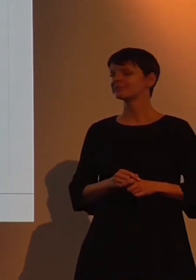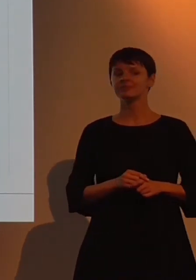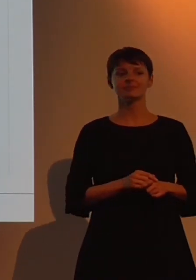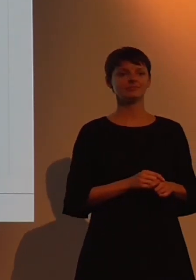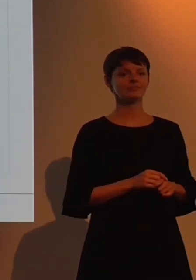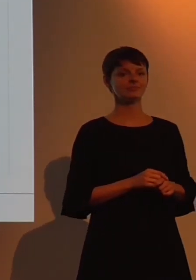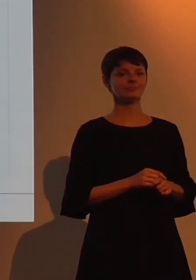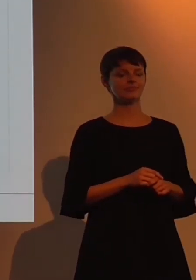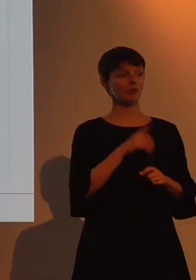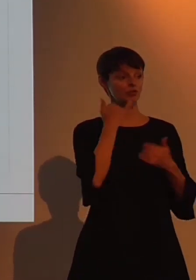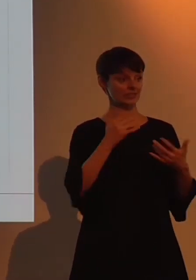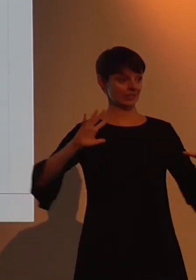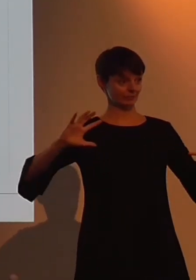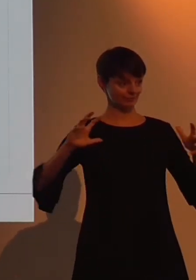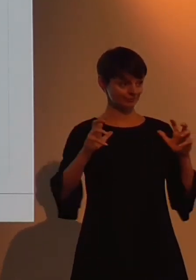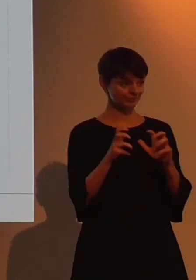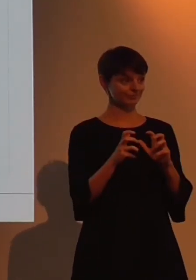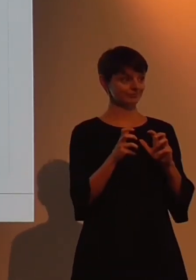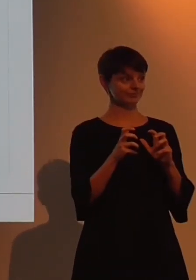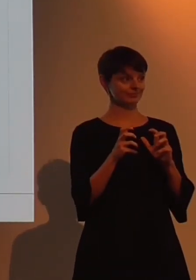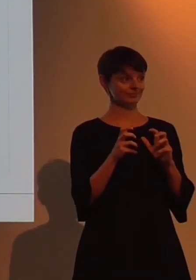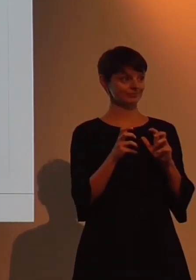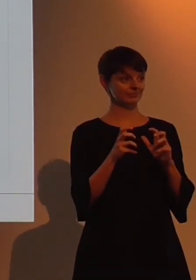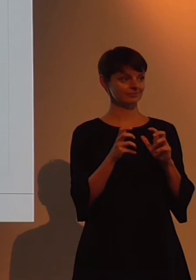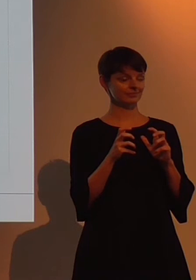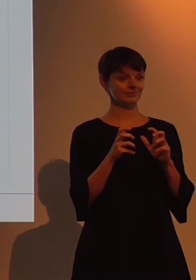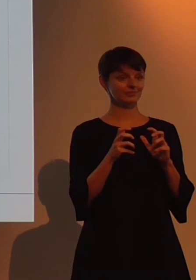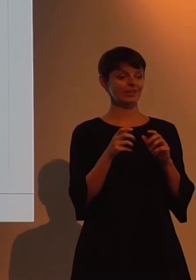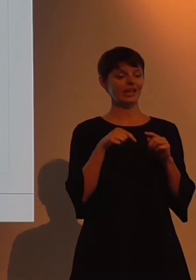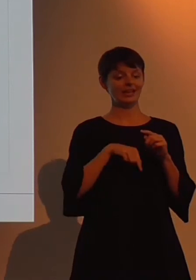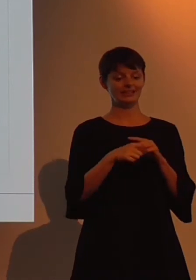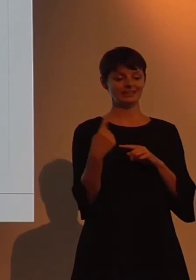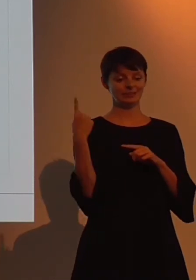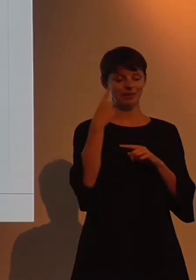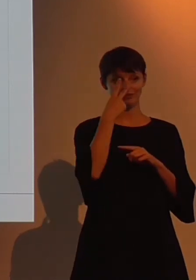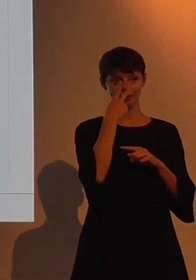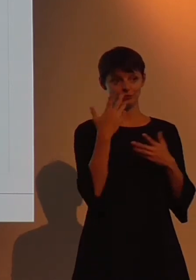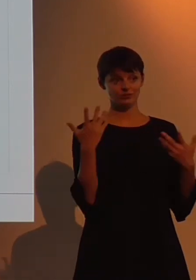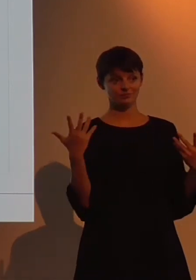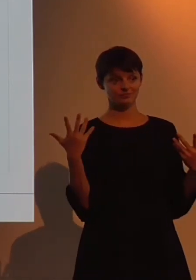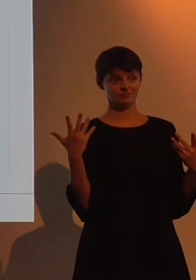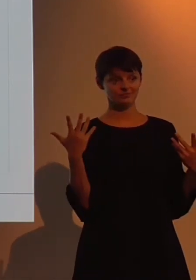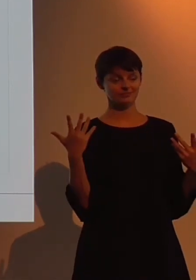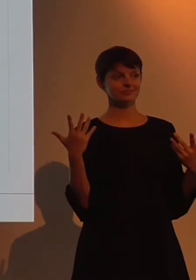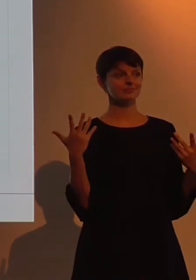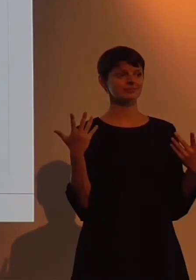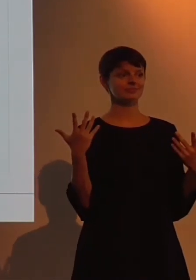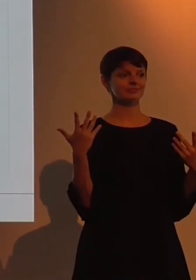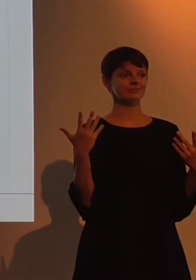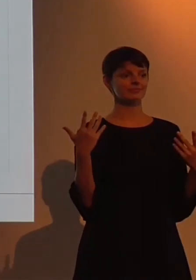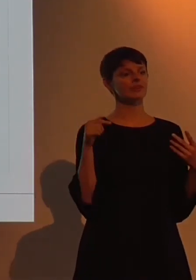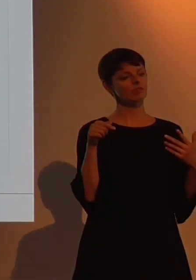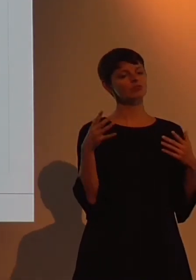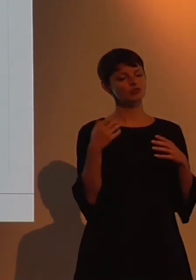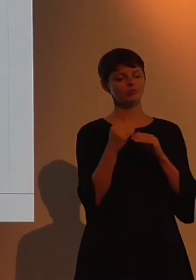gesamten Synchronisationsbudgets. Ich habe es leider, ich habe es ja vorhin schon angekündigt, als Privatwirtschaftsunternehmen bitte ich Sie um Verständnis, dass wir keine